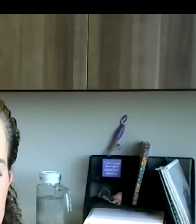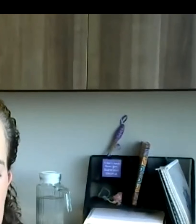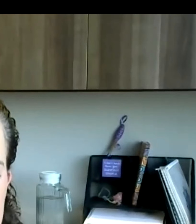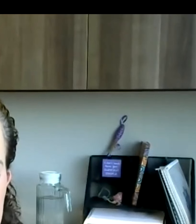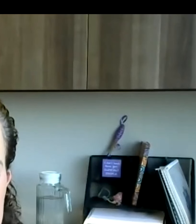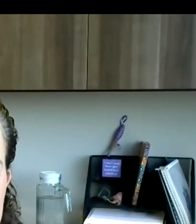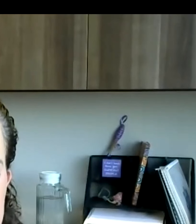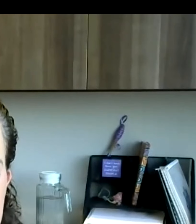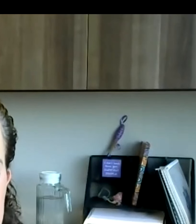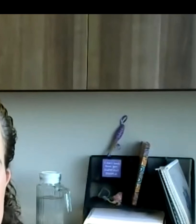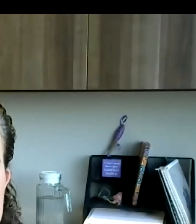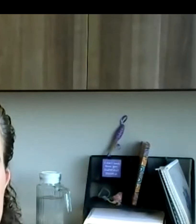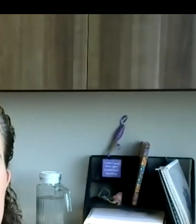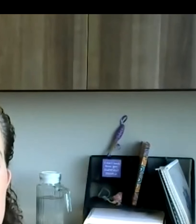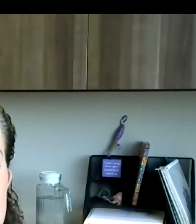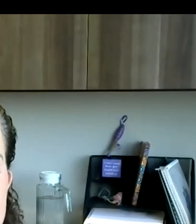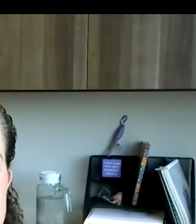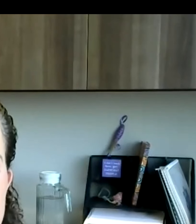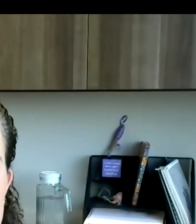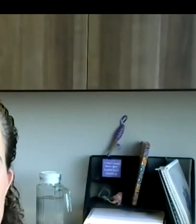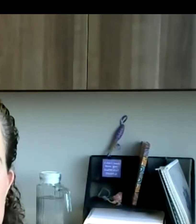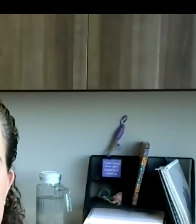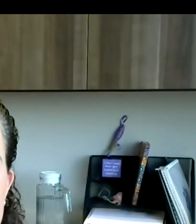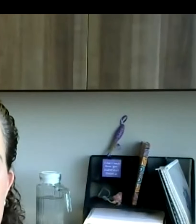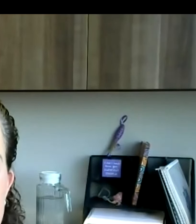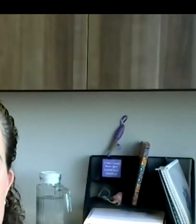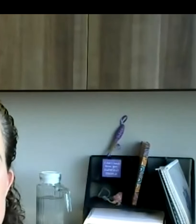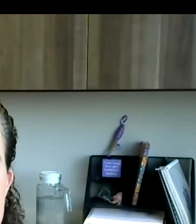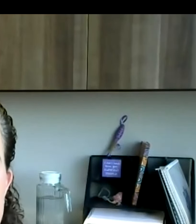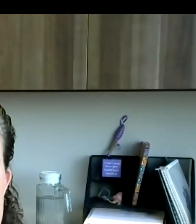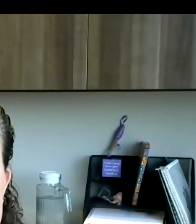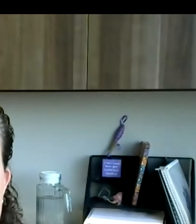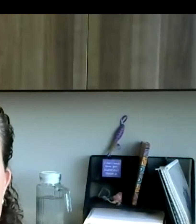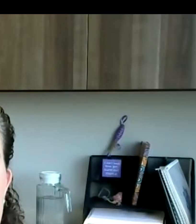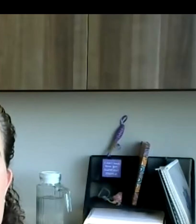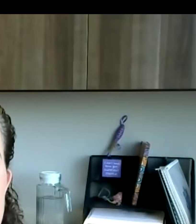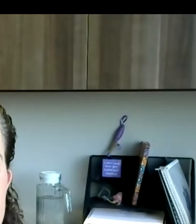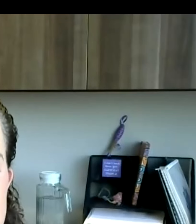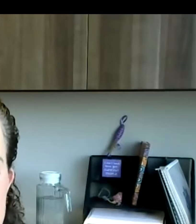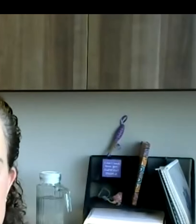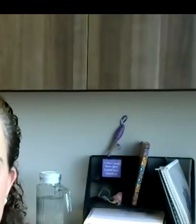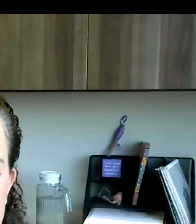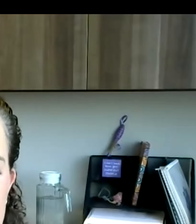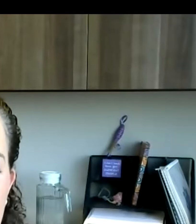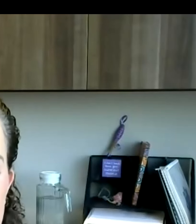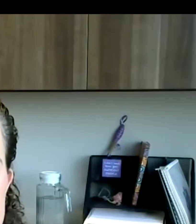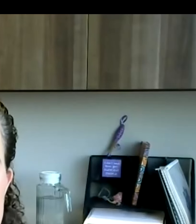el tratamiento de sus datos personales. Y la solicitud de consentimiento deberá ir siempre ligada a las